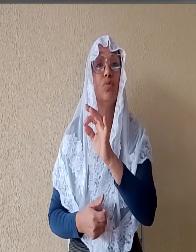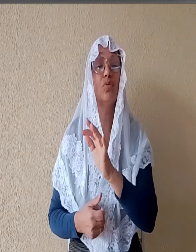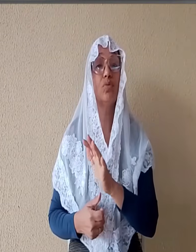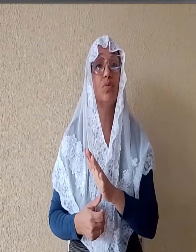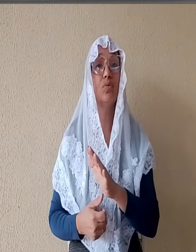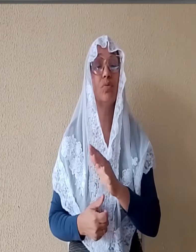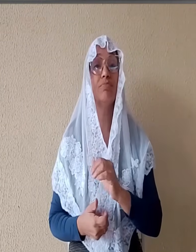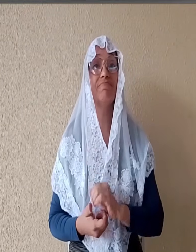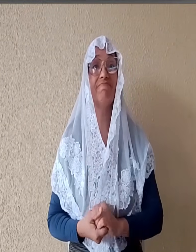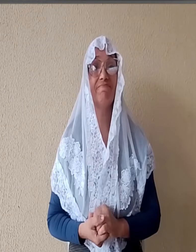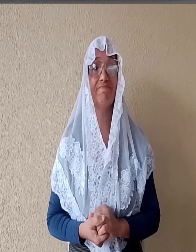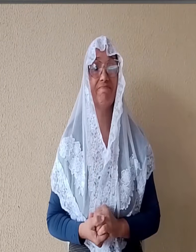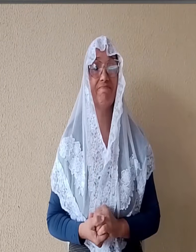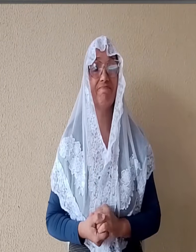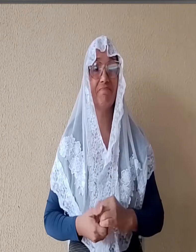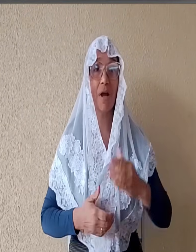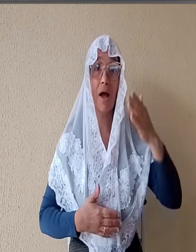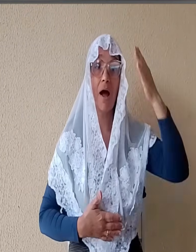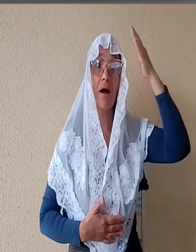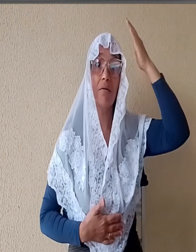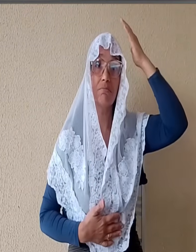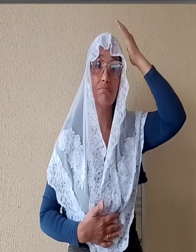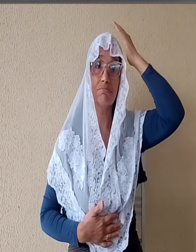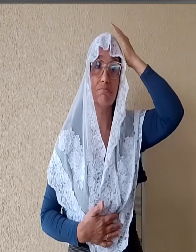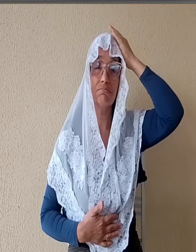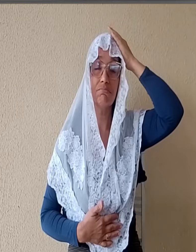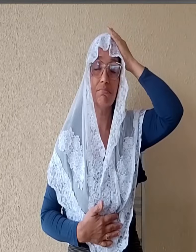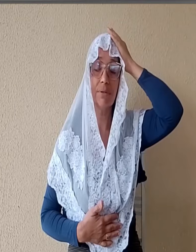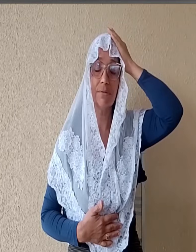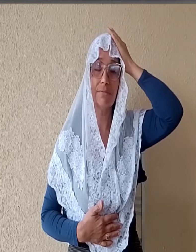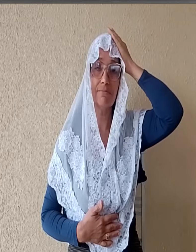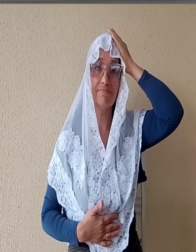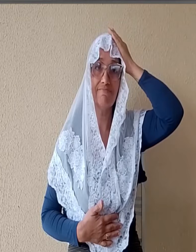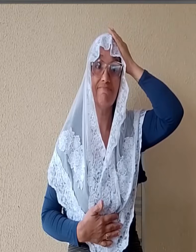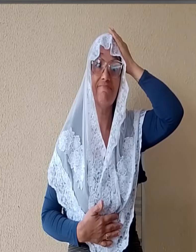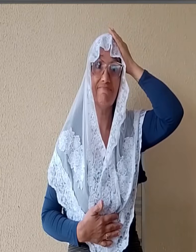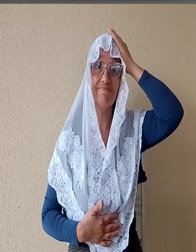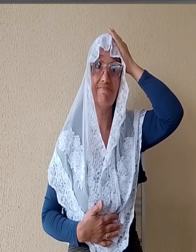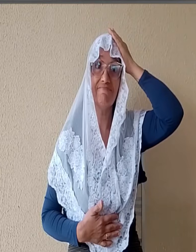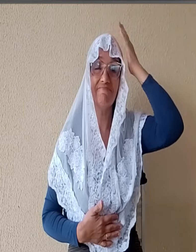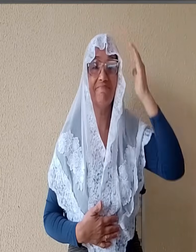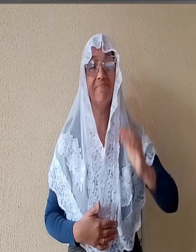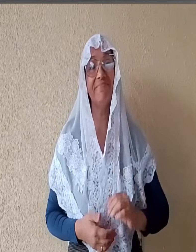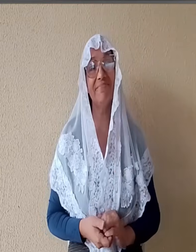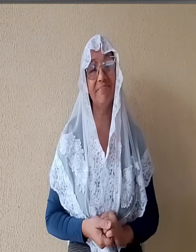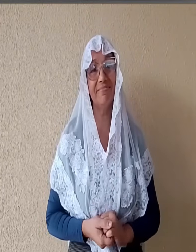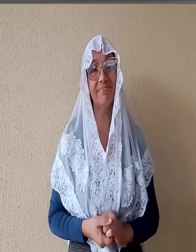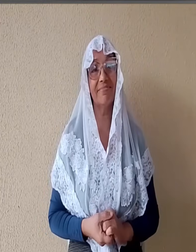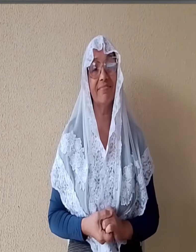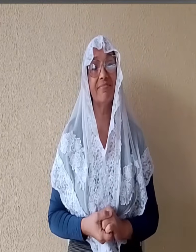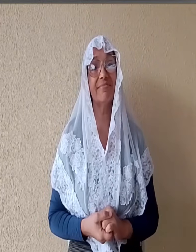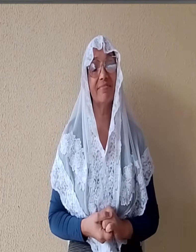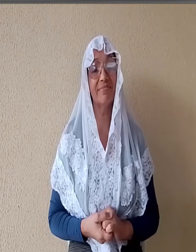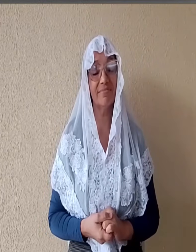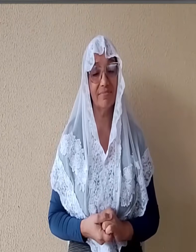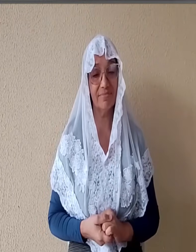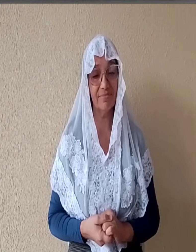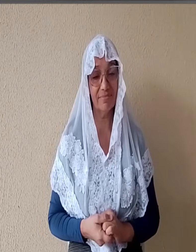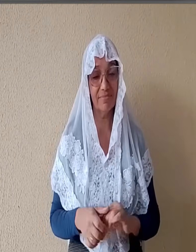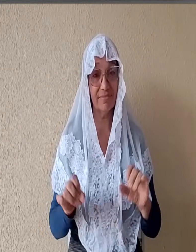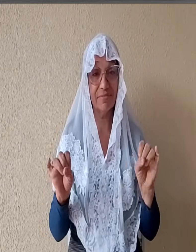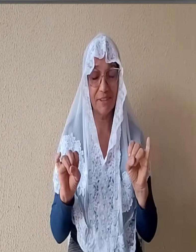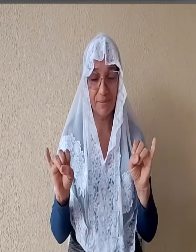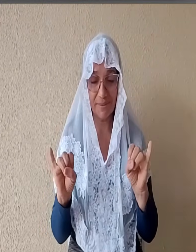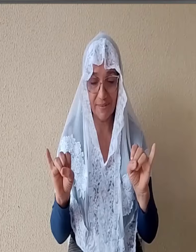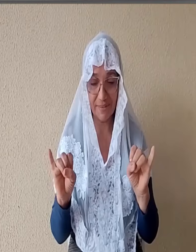dele, coloca um anjo. Eu fui desse jeito, irmão. Quando ia ser cooperador de jovem dentro da congregação, o Senhor, irmão,